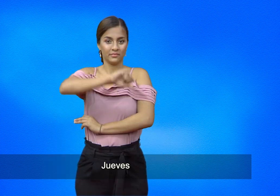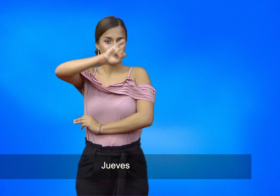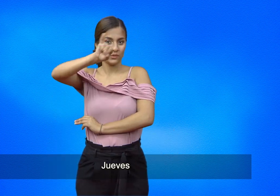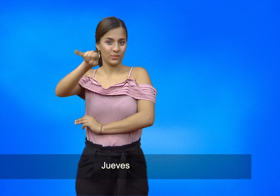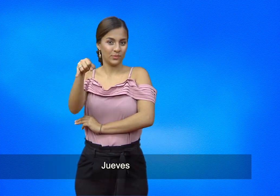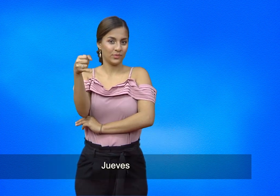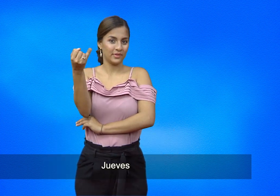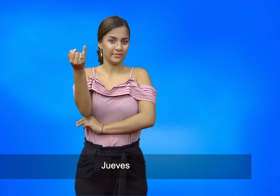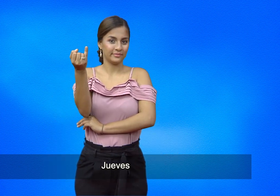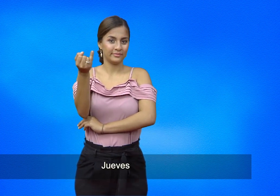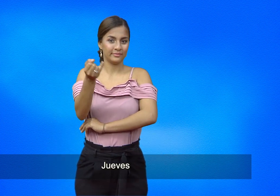jueves